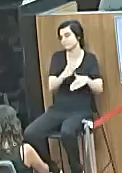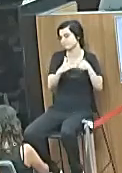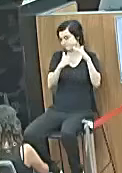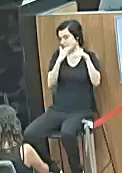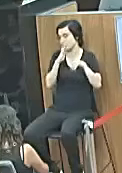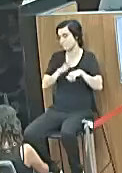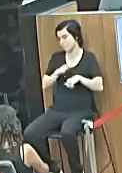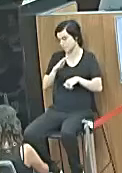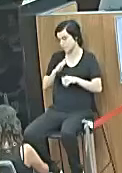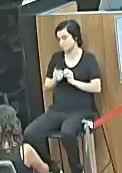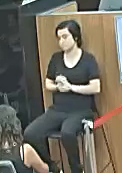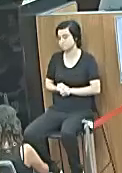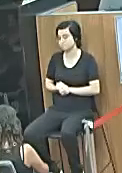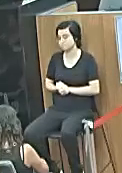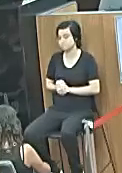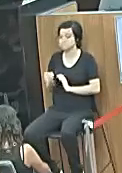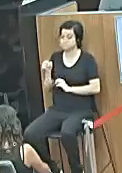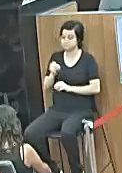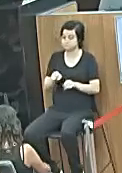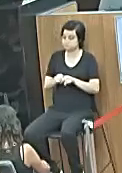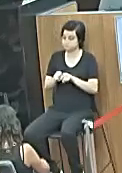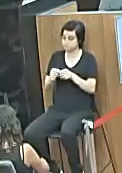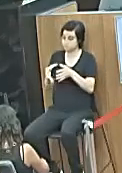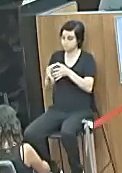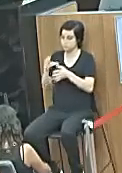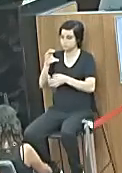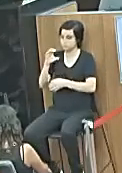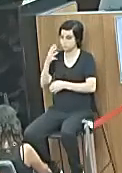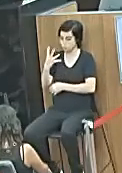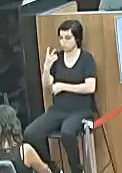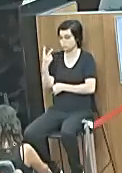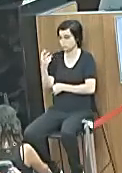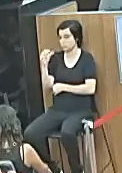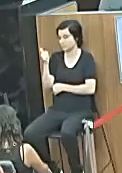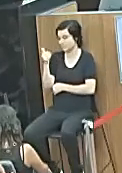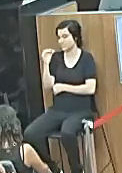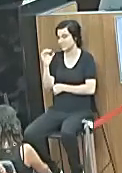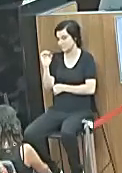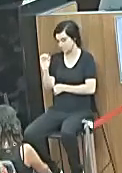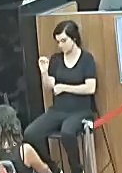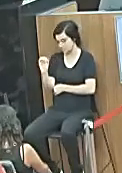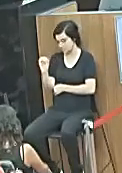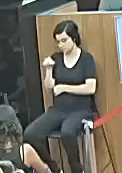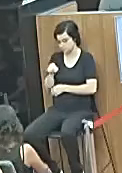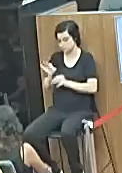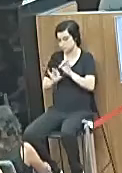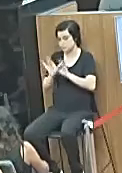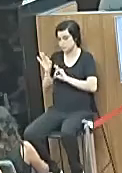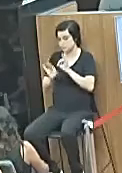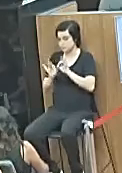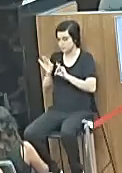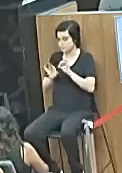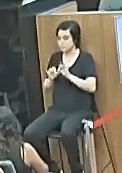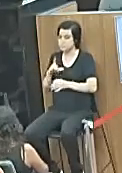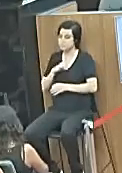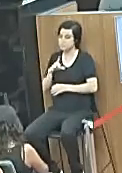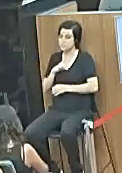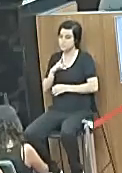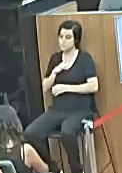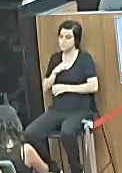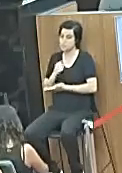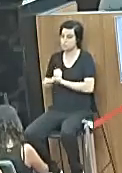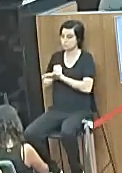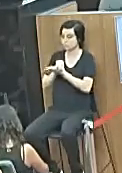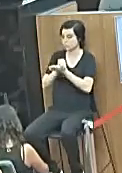ainda no âmbito da ação 42 10 do programa 0 87 aportar recursos em